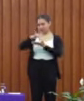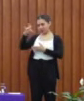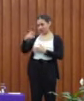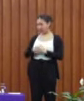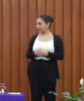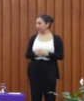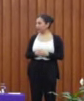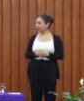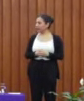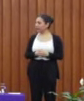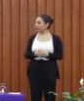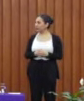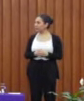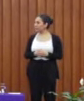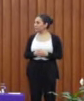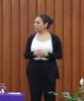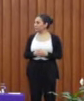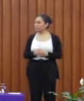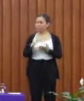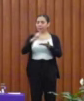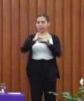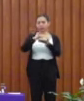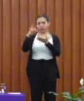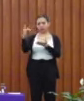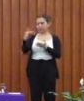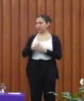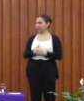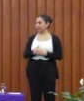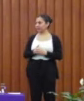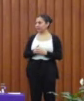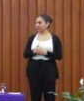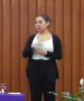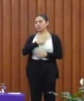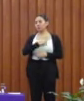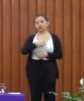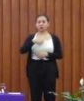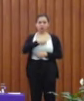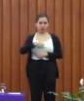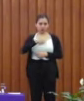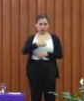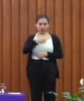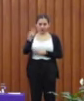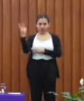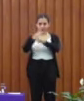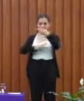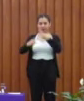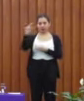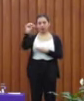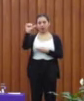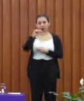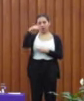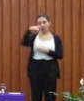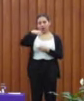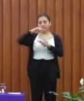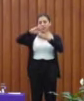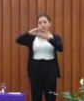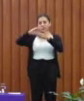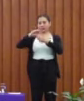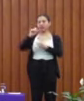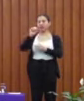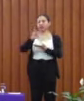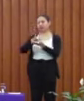Muchas gracias, Brisa. Es un placer aquí estar con ustedes en esta Comisión de Derechos Humanos del Distrito Federal. Gracias, Nayeli,